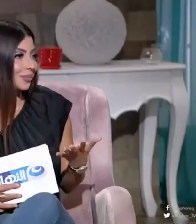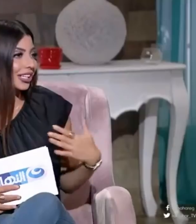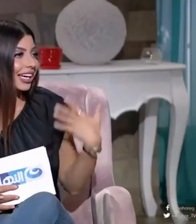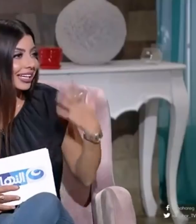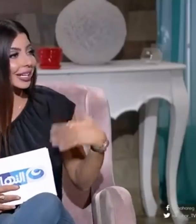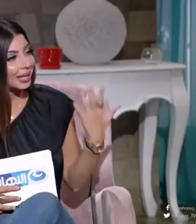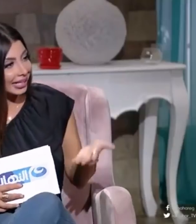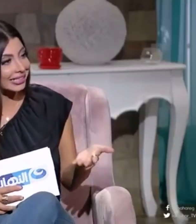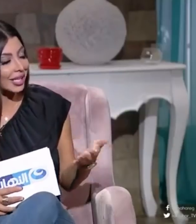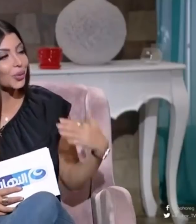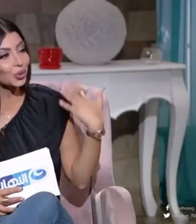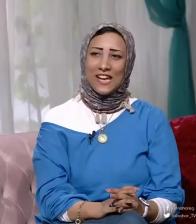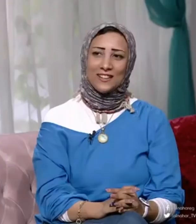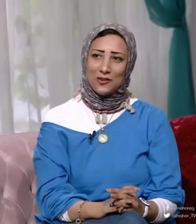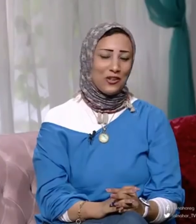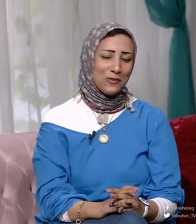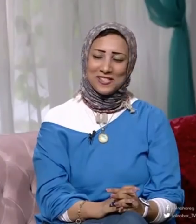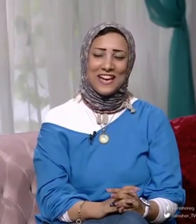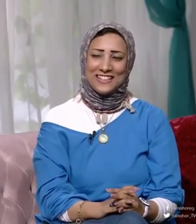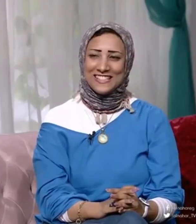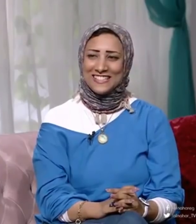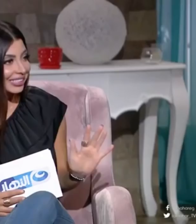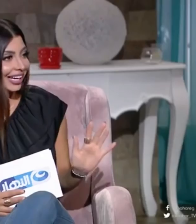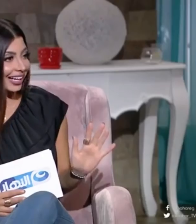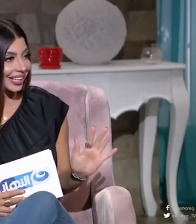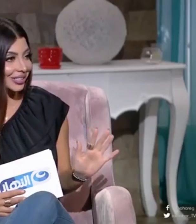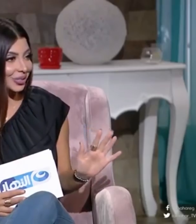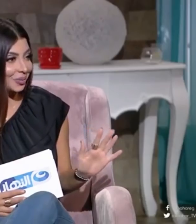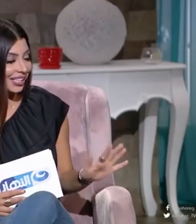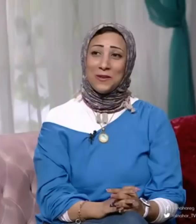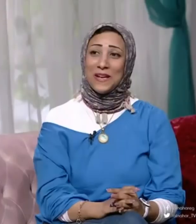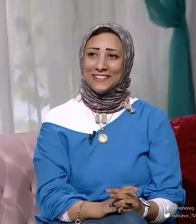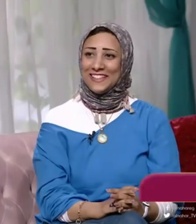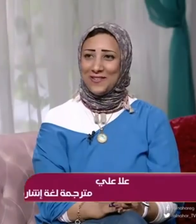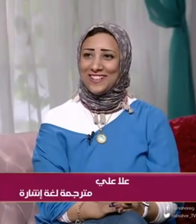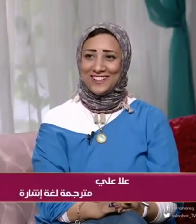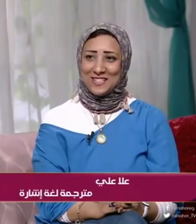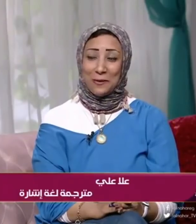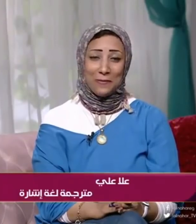جدا. المره الجايه نعمل حاجه جديده ونقول يا ريت نصايح، نقول لهم نصايح ما تبقاش كتير بس اغاني، اكيد، عشان هم وبالذات يستاهلوا. للبنات كمان، عشان انا بحب